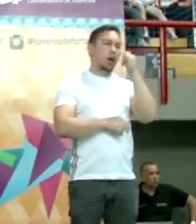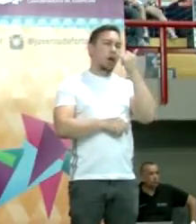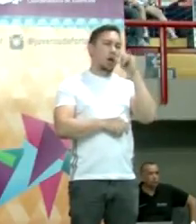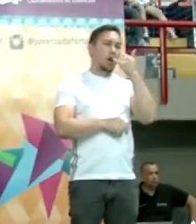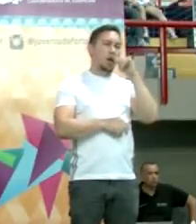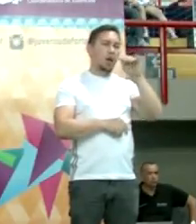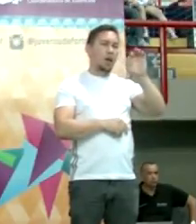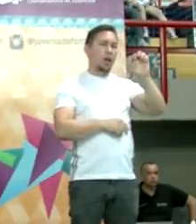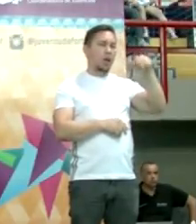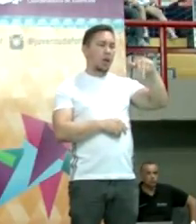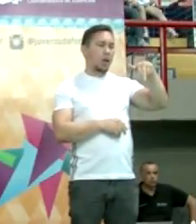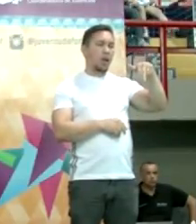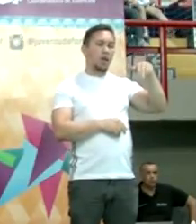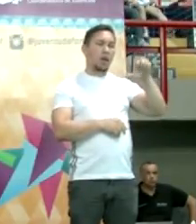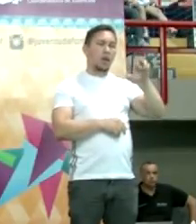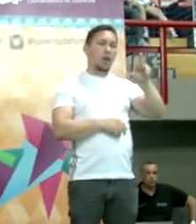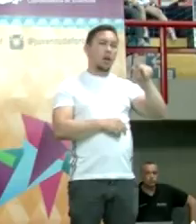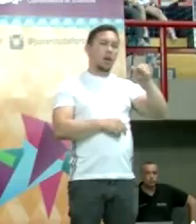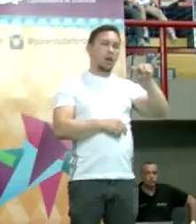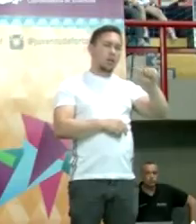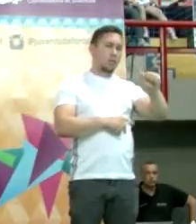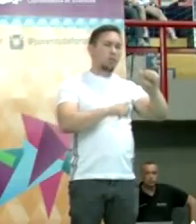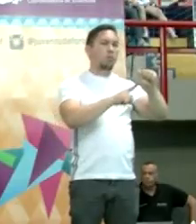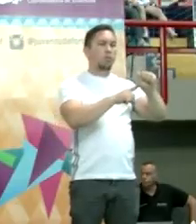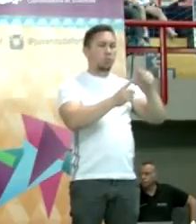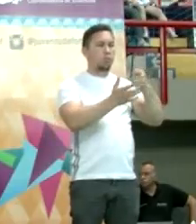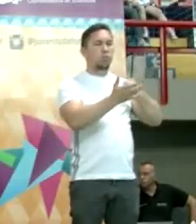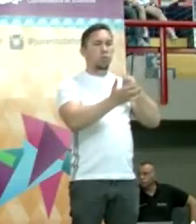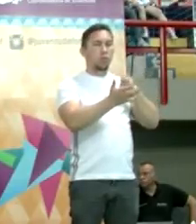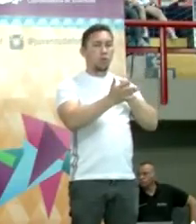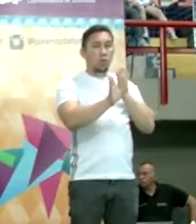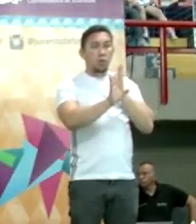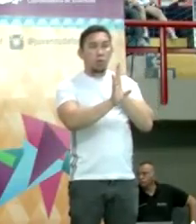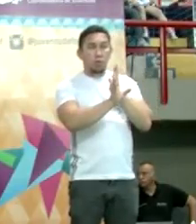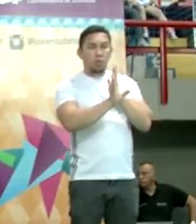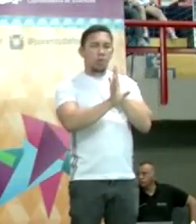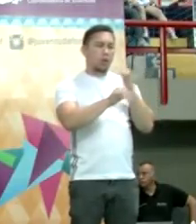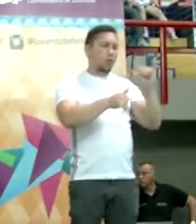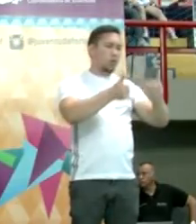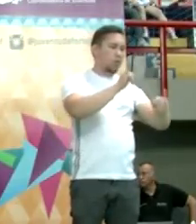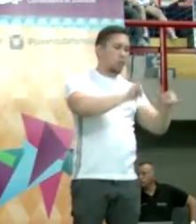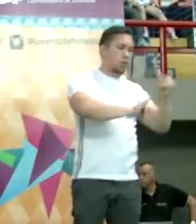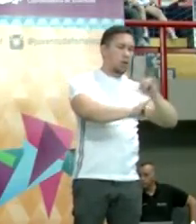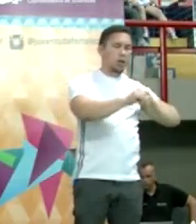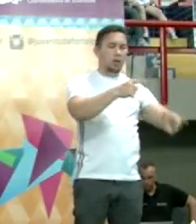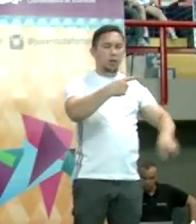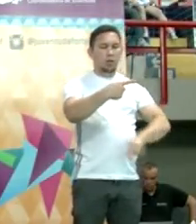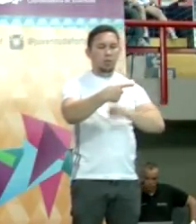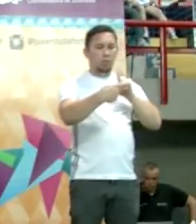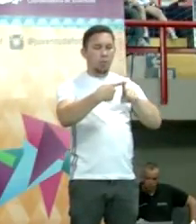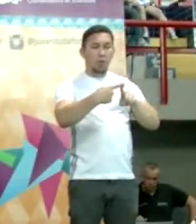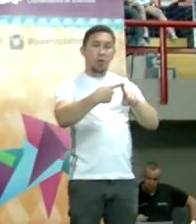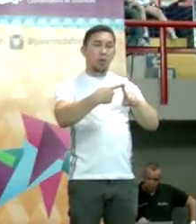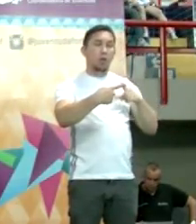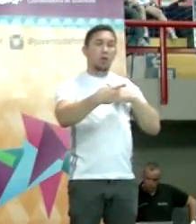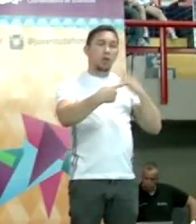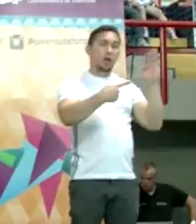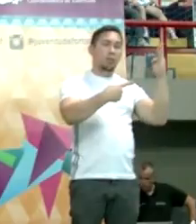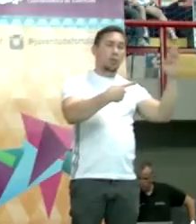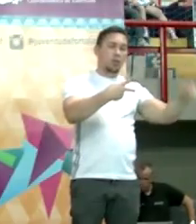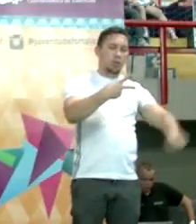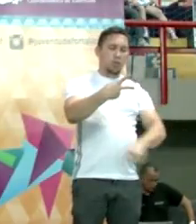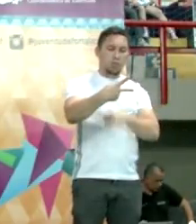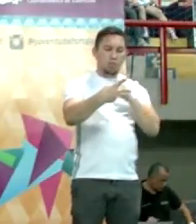queridos, energia pode cair, pode ser cobrado por causa da química, pode ser cobrado por causa da